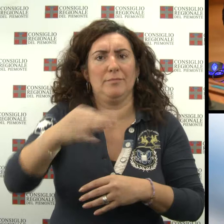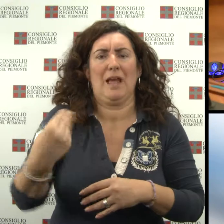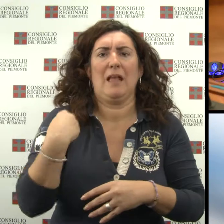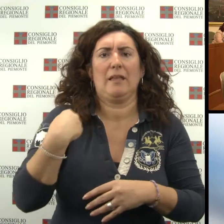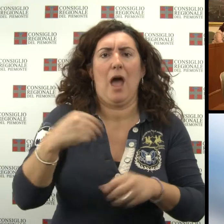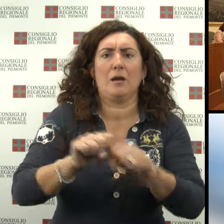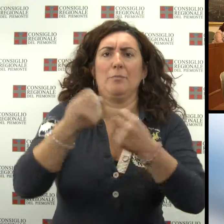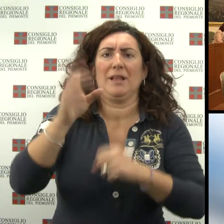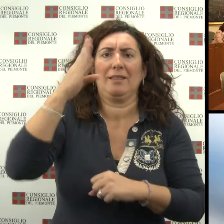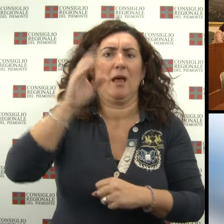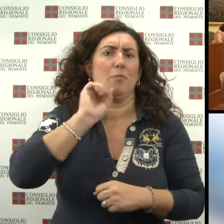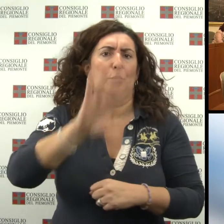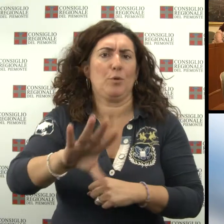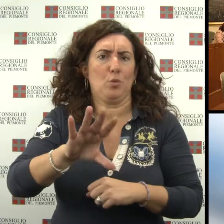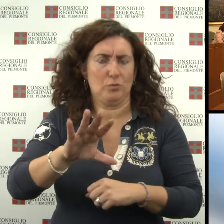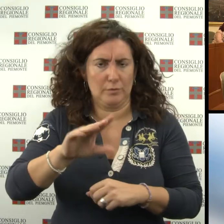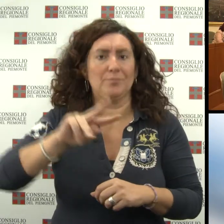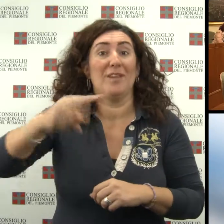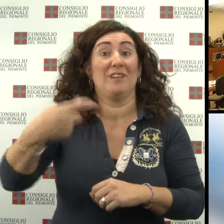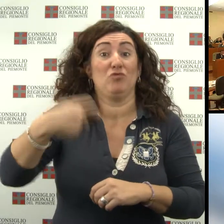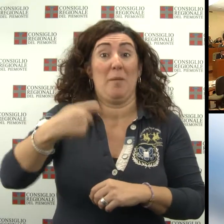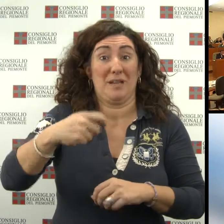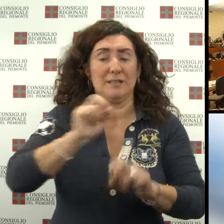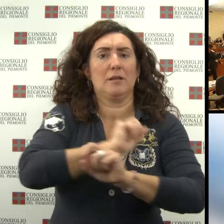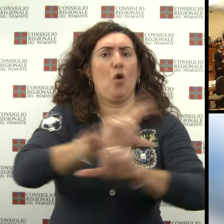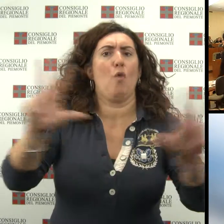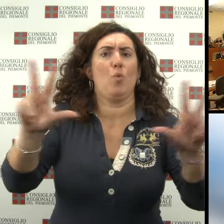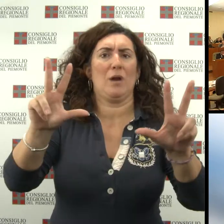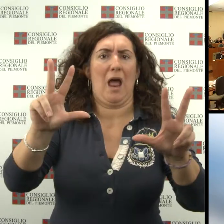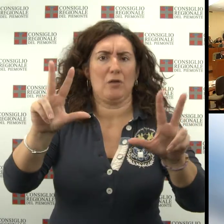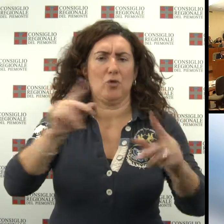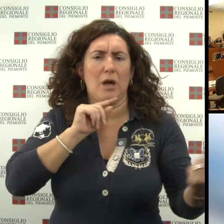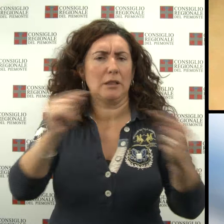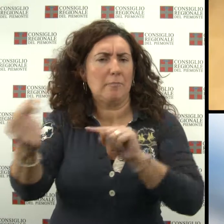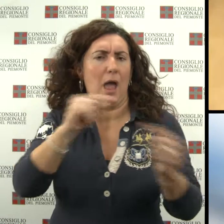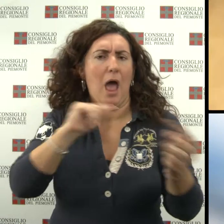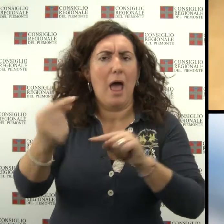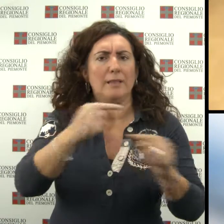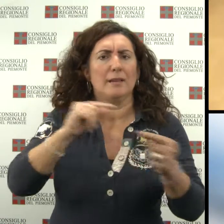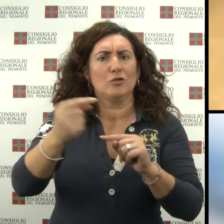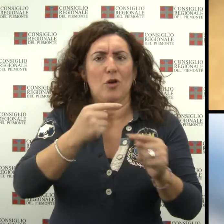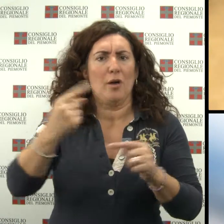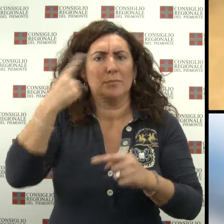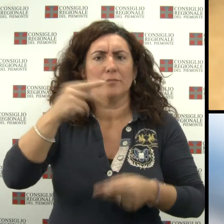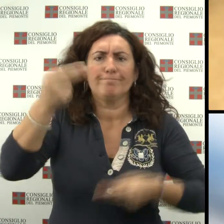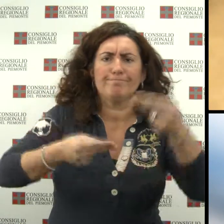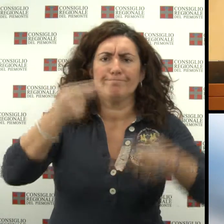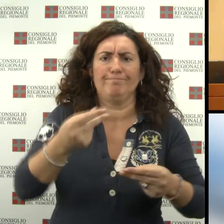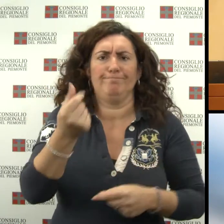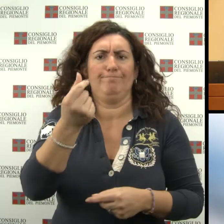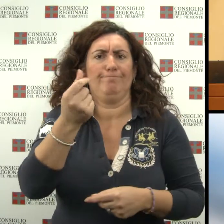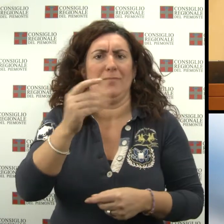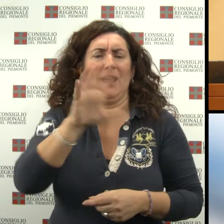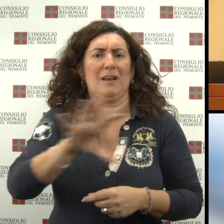causati dal maltempo, poi il vicepresidente ha svolto una comunicazione cui è seguito un ampio dibattito sullo stato dei conti della regione Piemonte